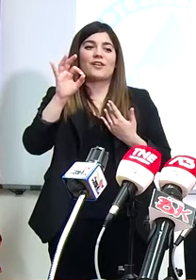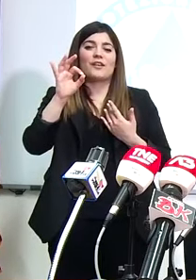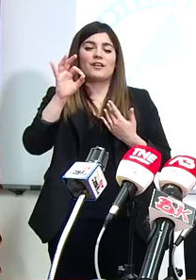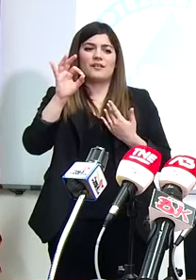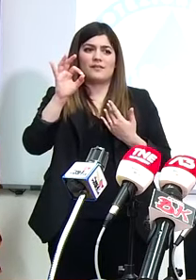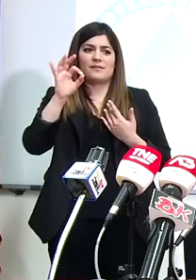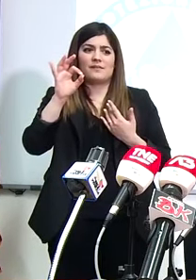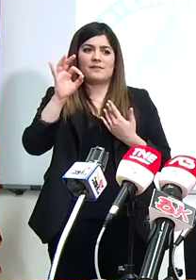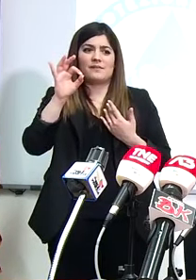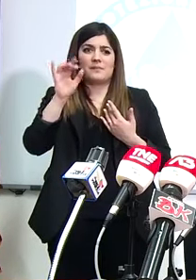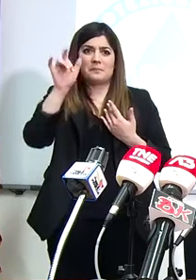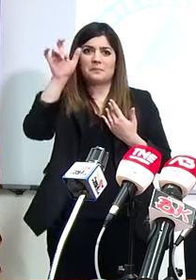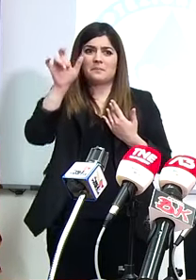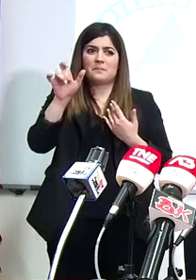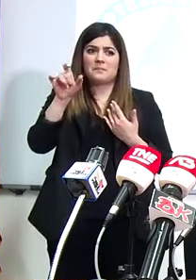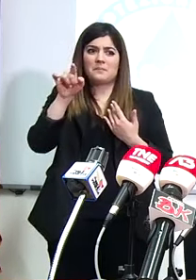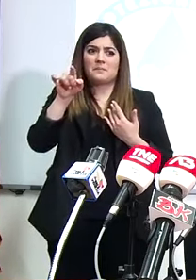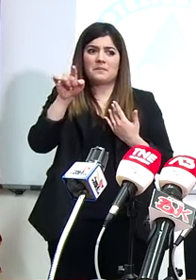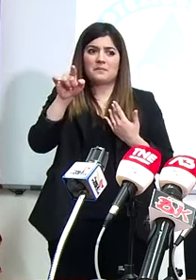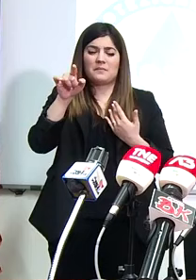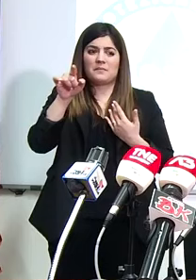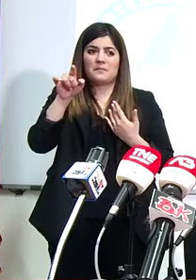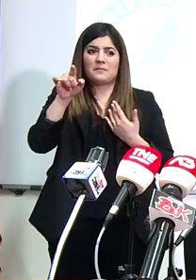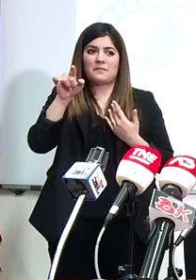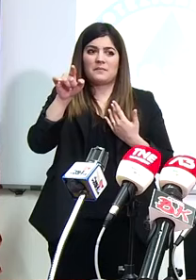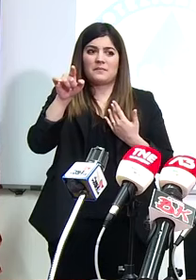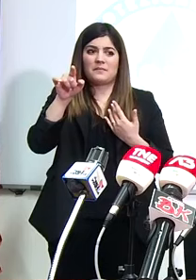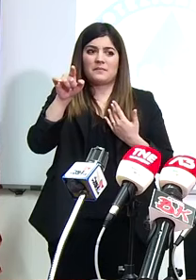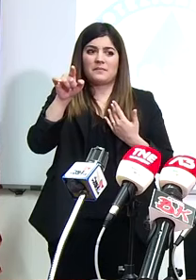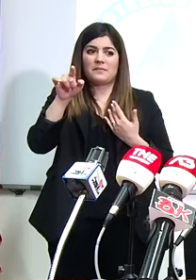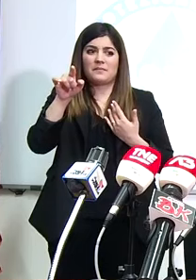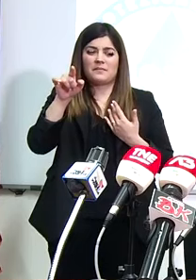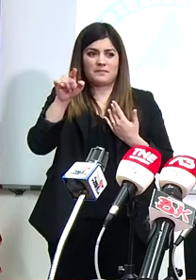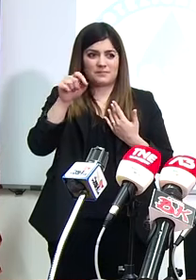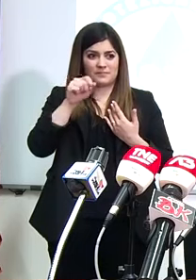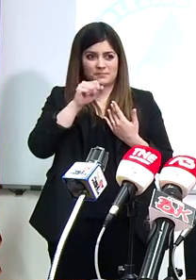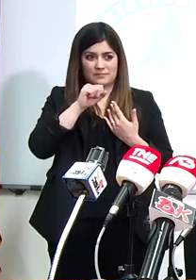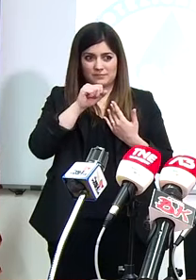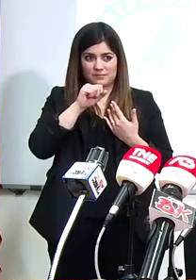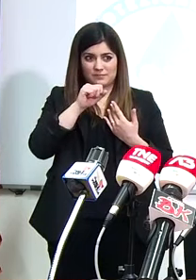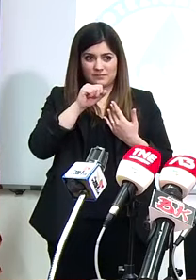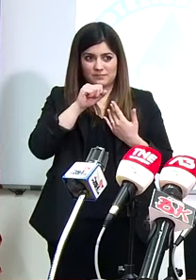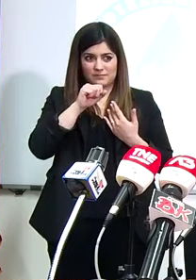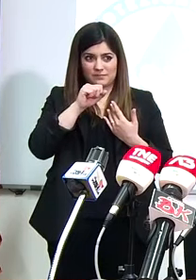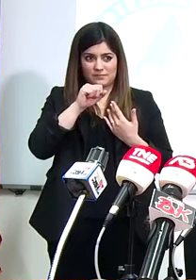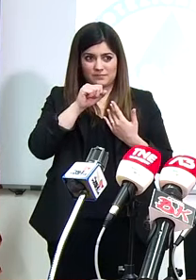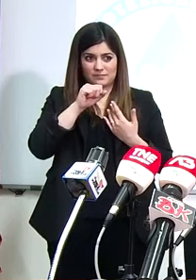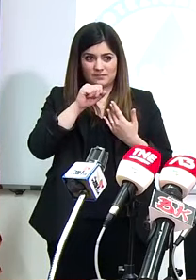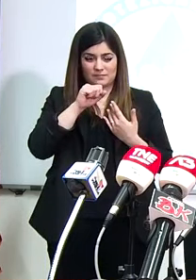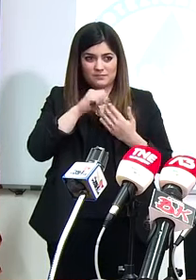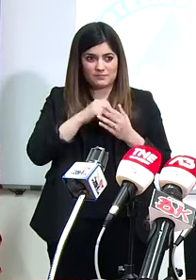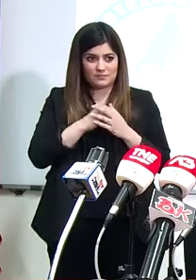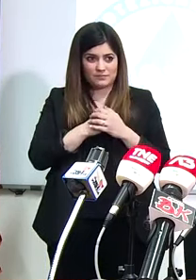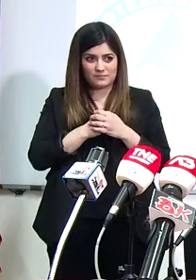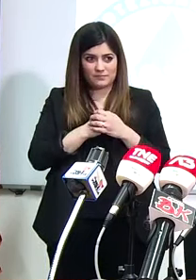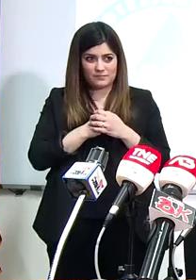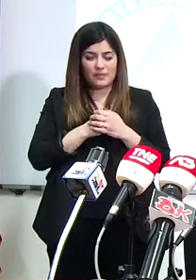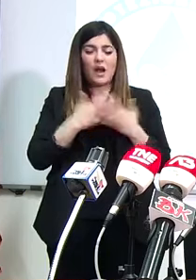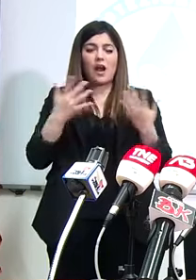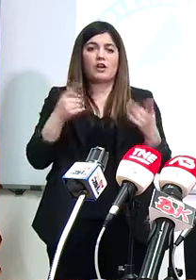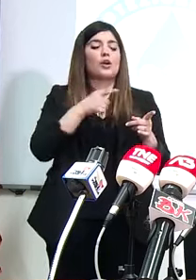registrato nell'elenco degli intermediari farmaceutici riconosciuti dal ministero della salute e che